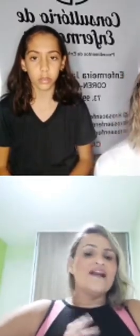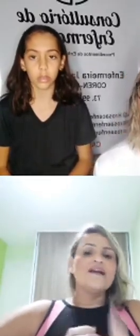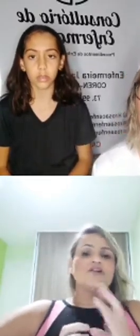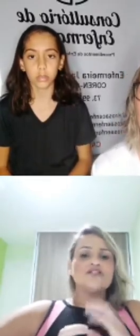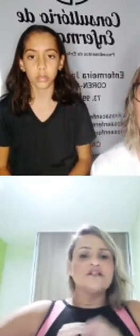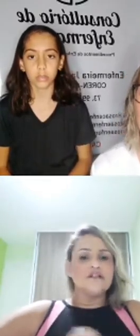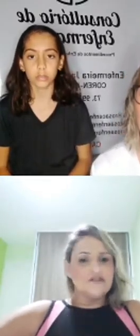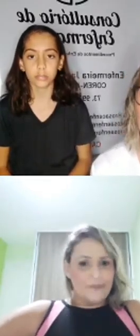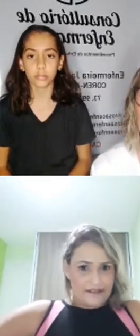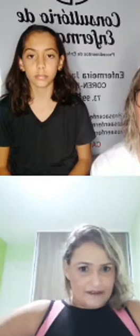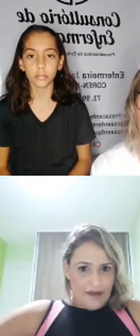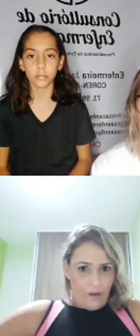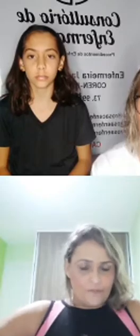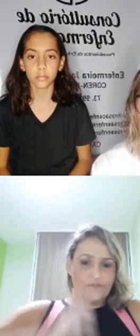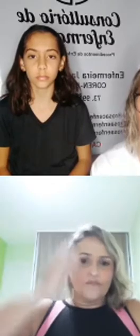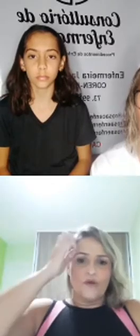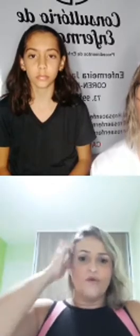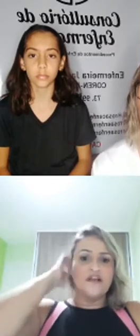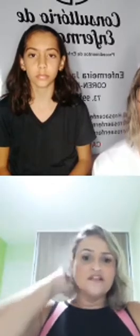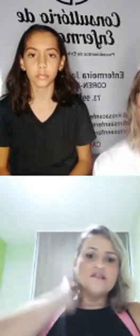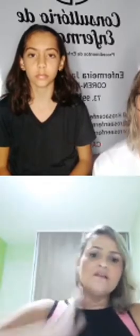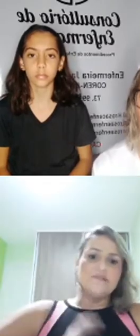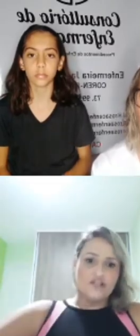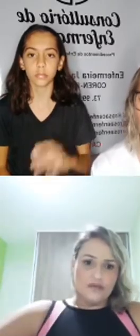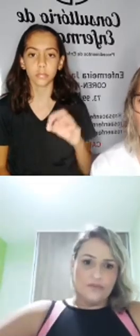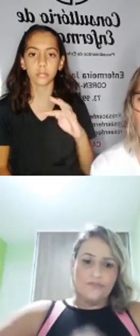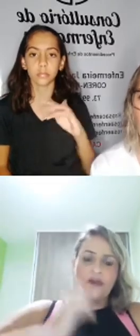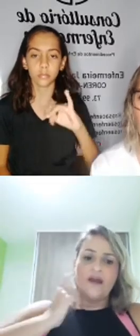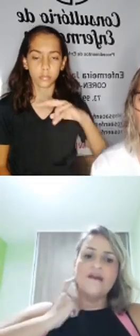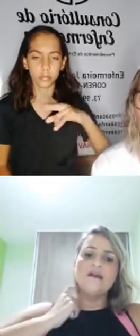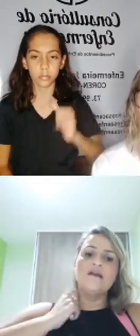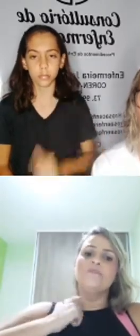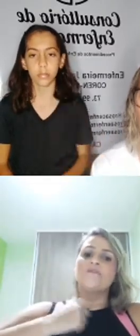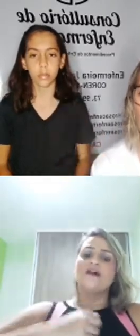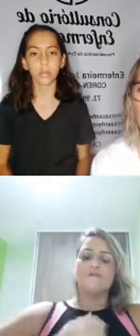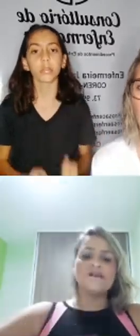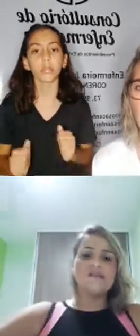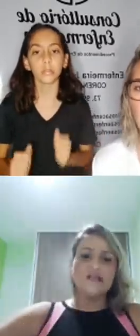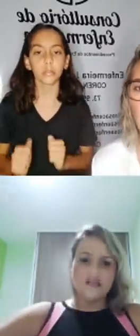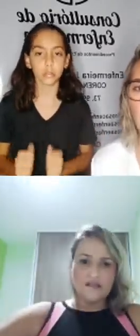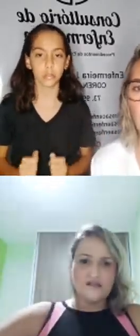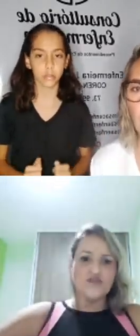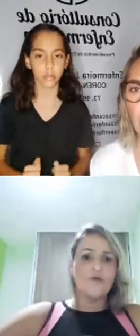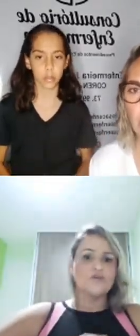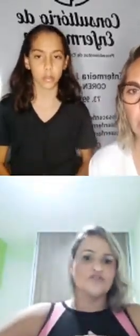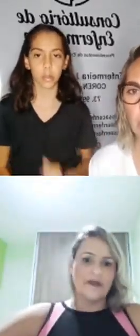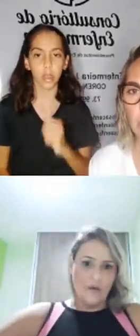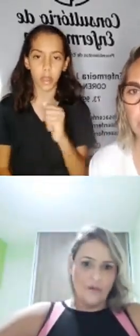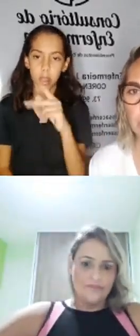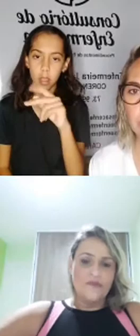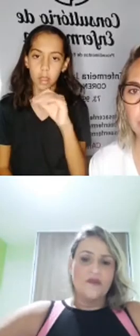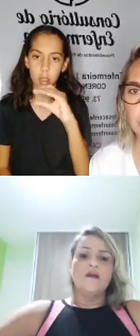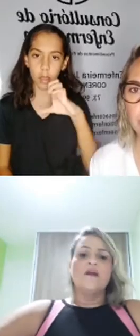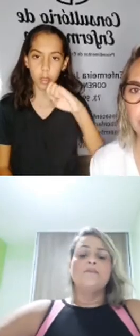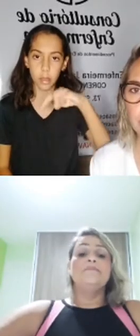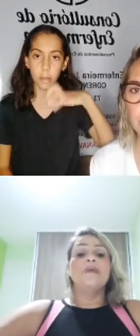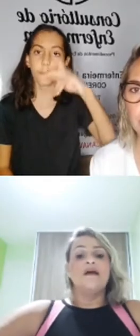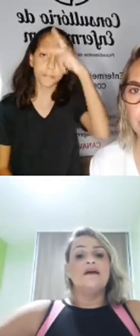falar da rotina desde o pré-natal. O que a gente tem pedido é que as pacientes, de modo geral,